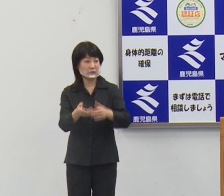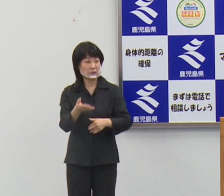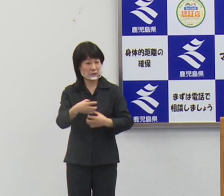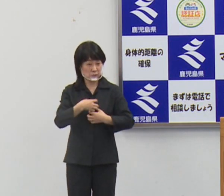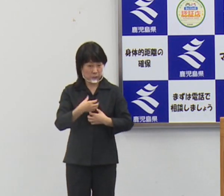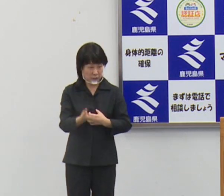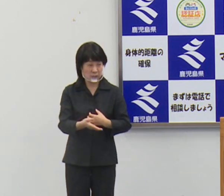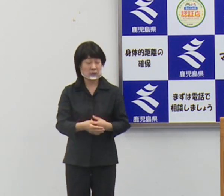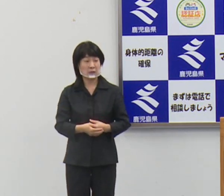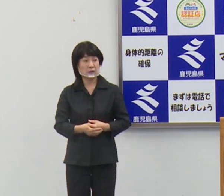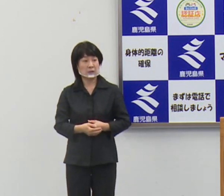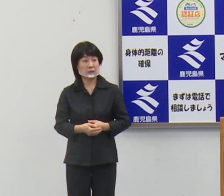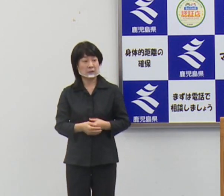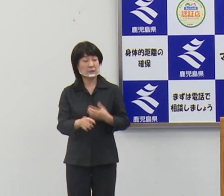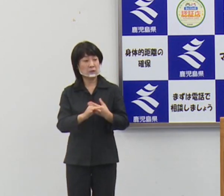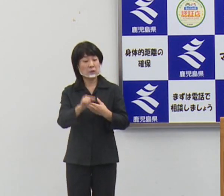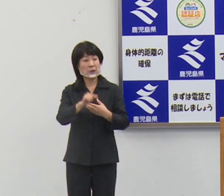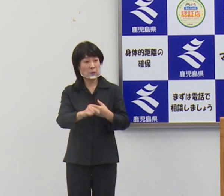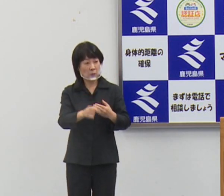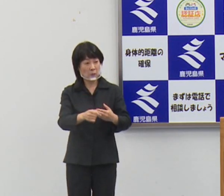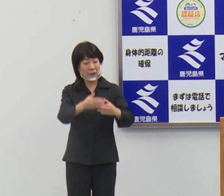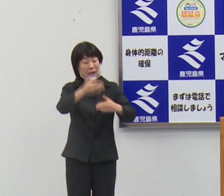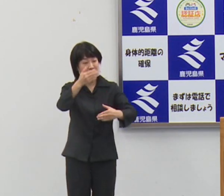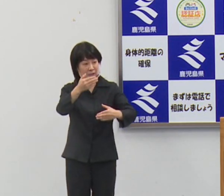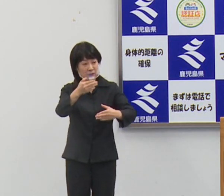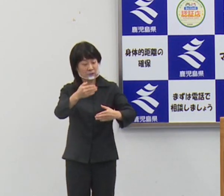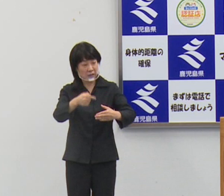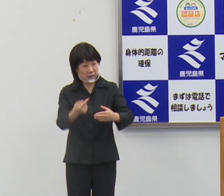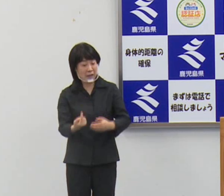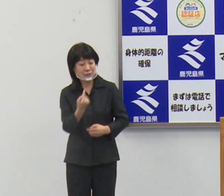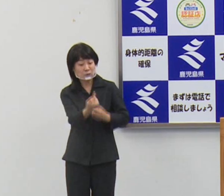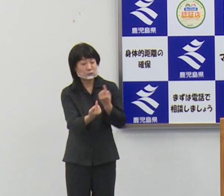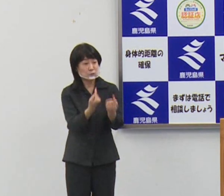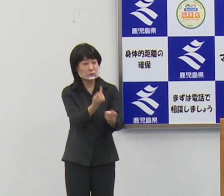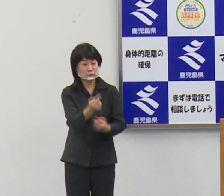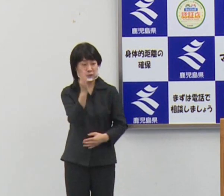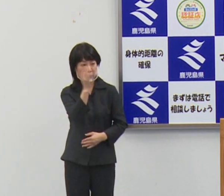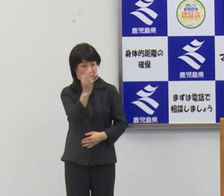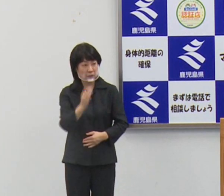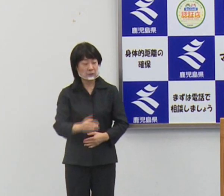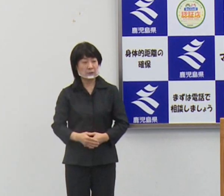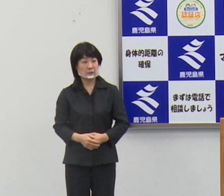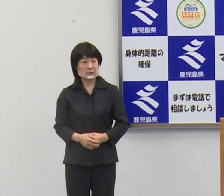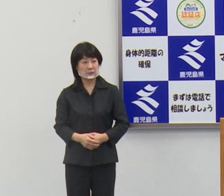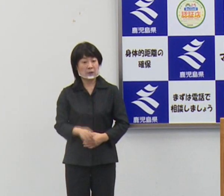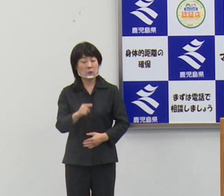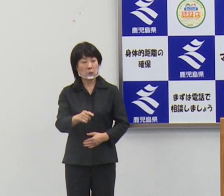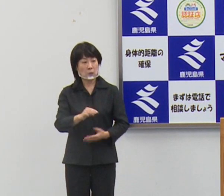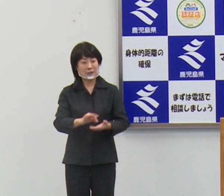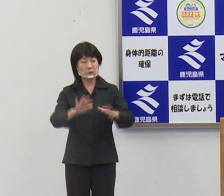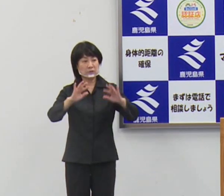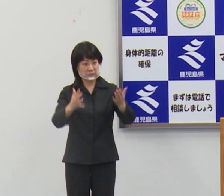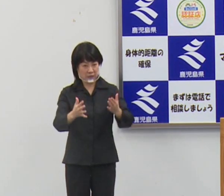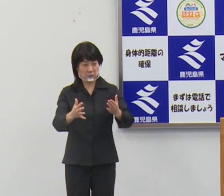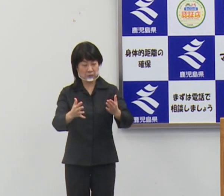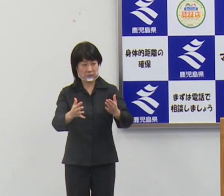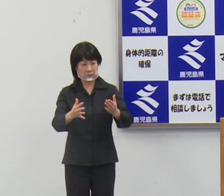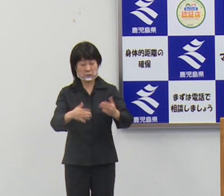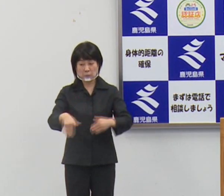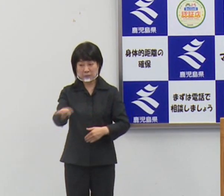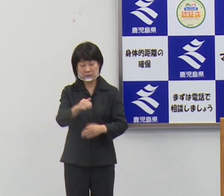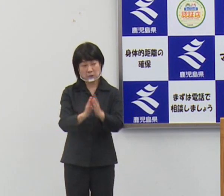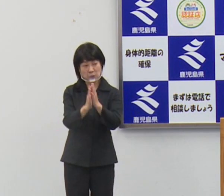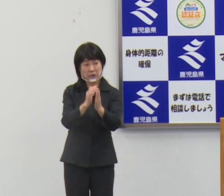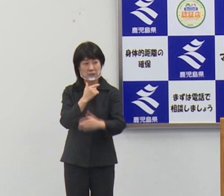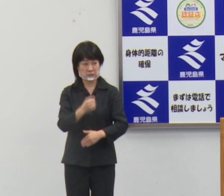そこが空いてるから行くっていうようなことではなくて、むしろそういうところは利用しないようにということを皆さんにはお